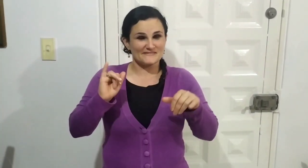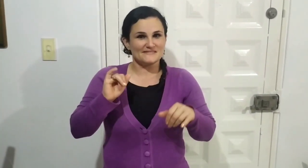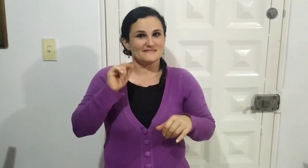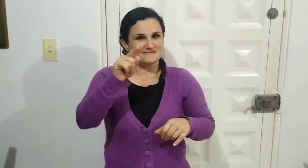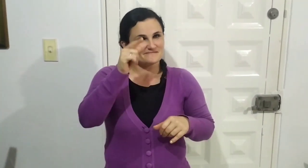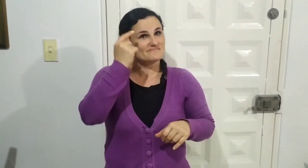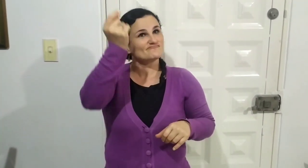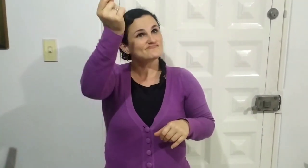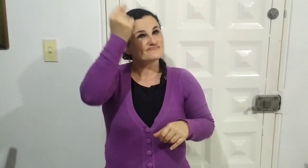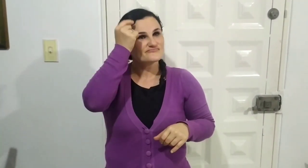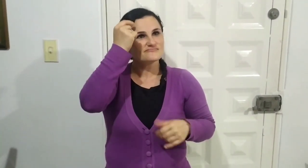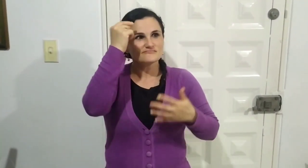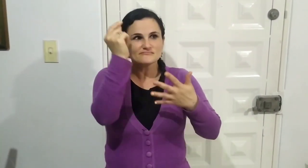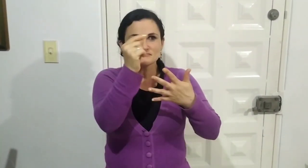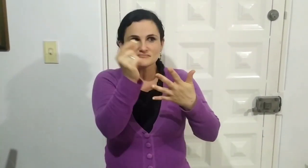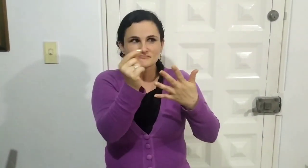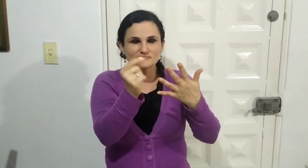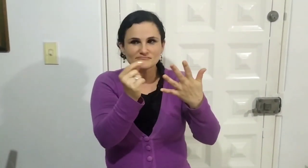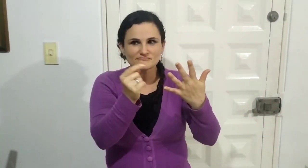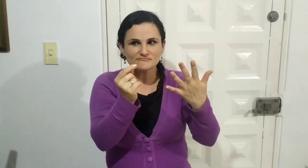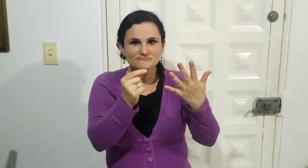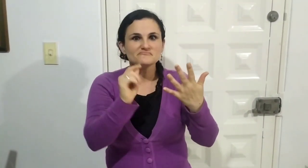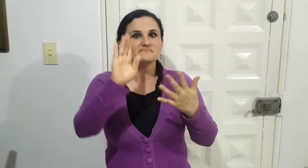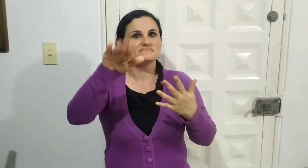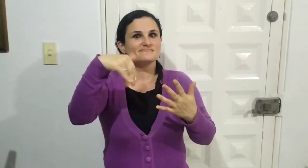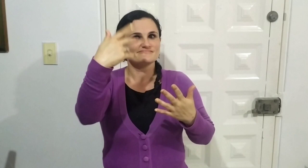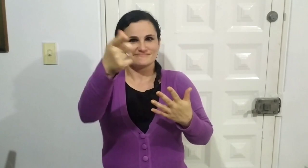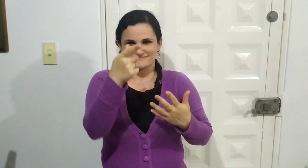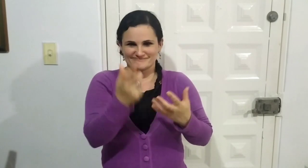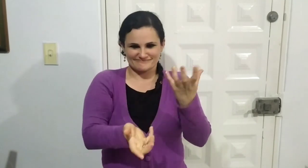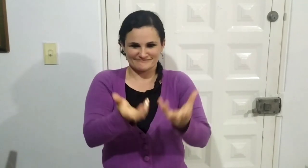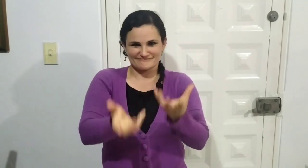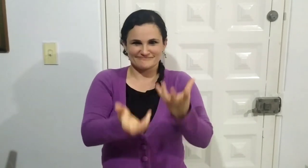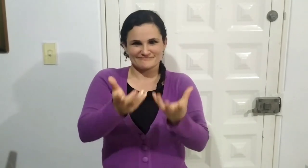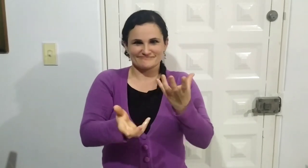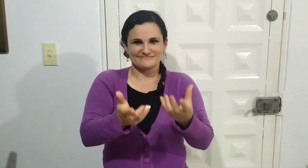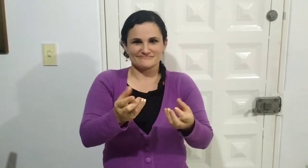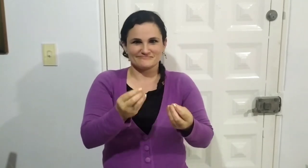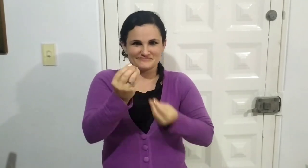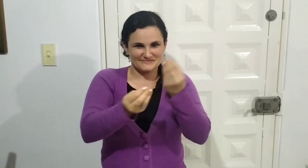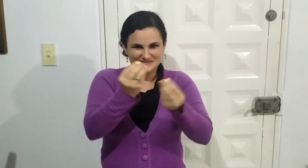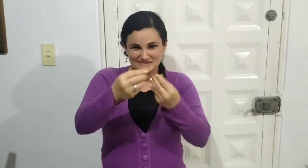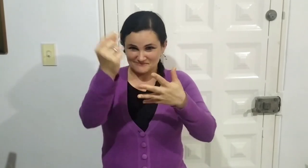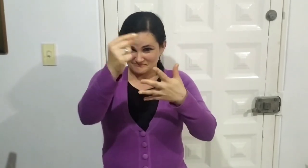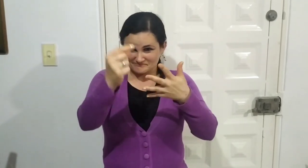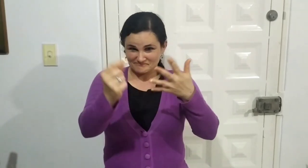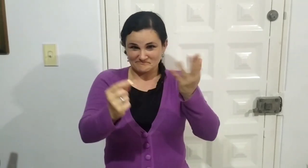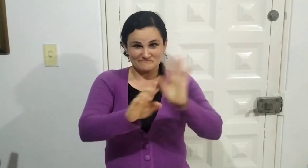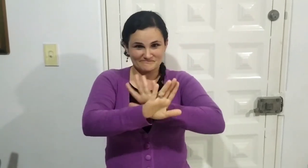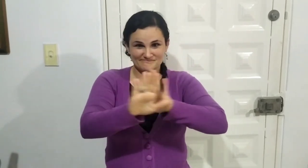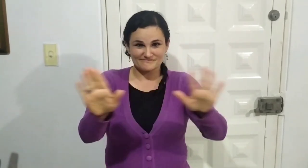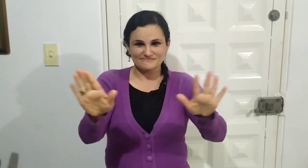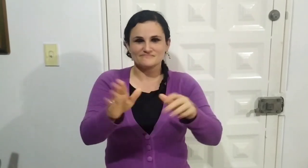Bueno, ya finalizó nuestra receta. Espero que tomen nota de los ingredientes y que la puedan hacer en